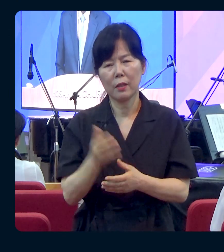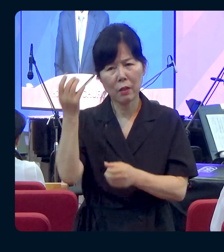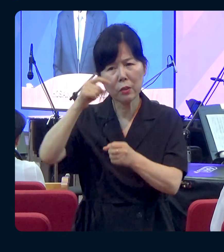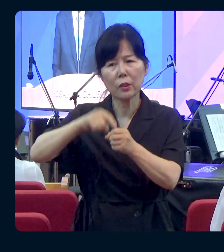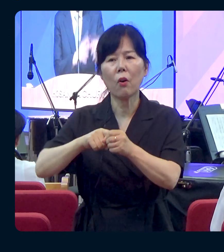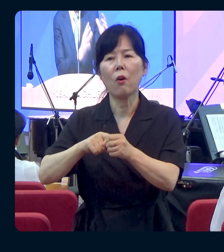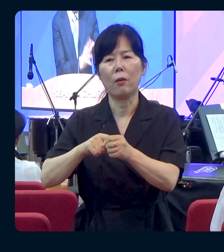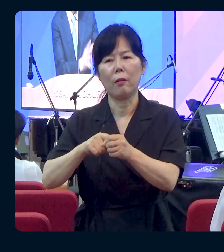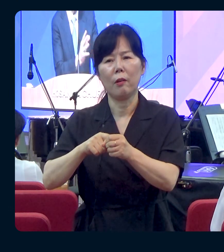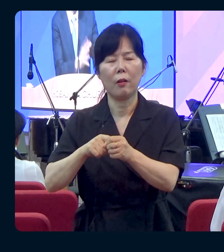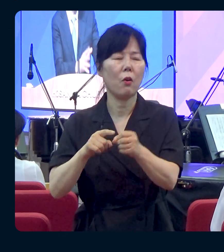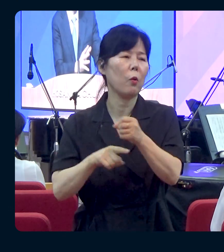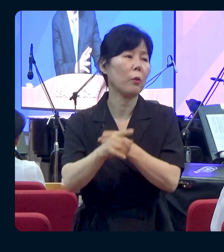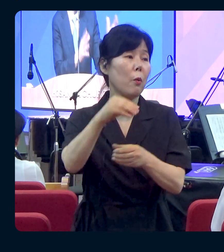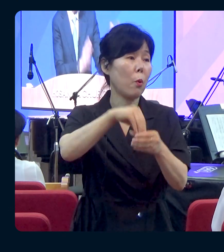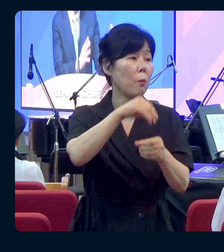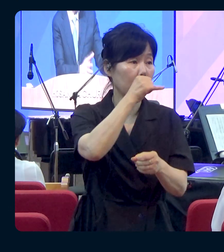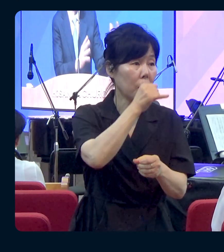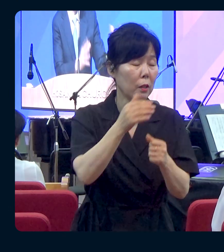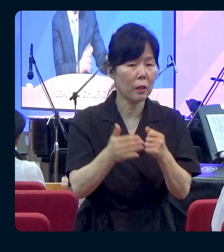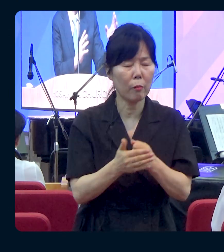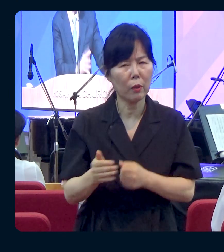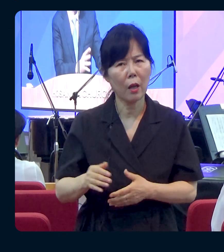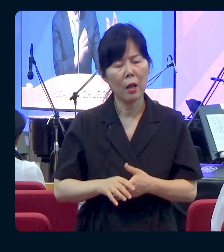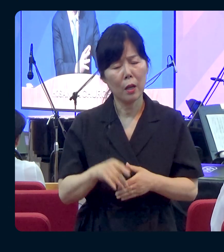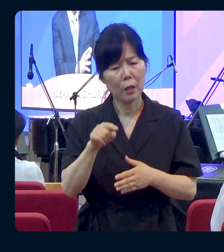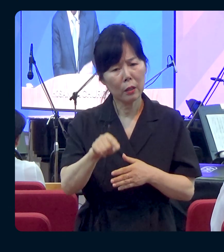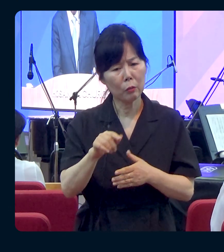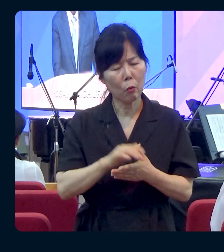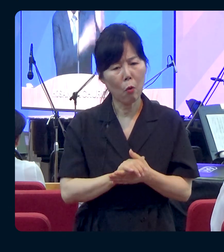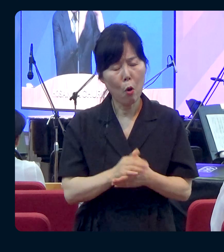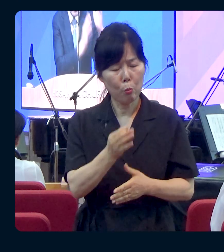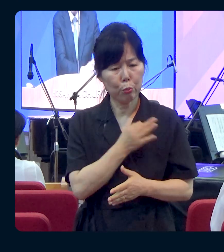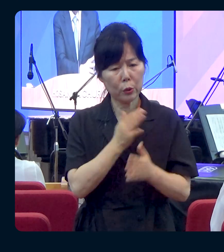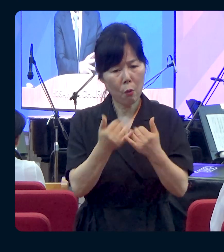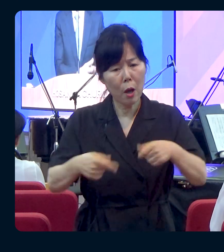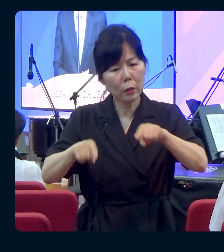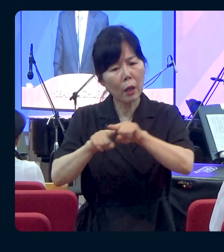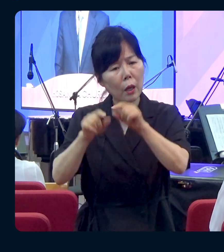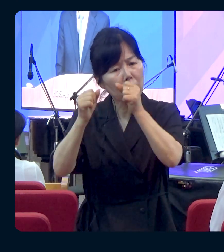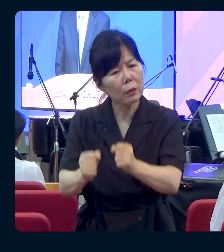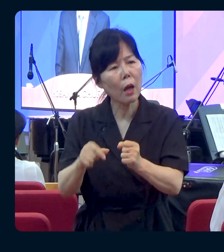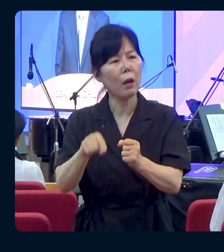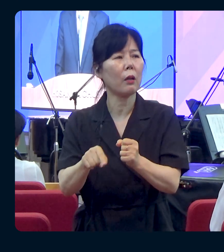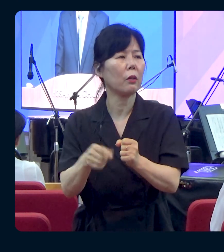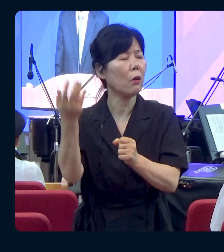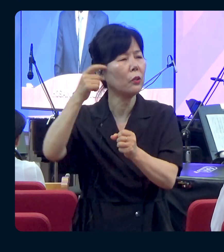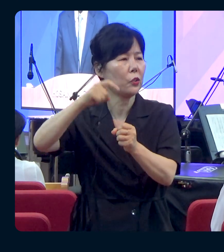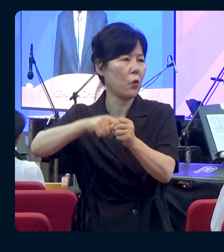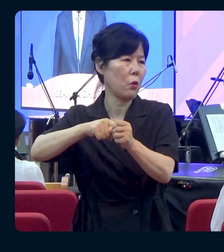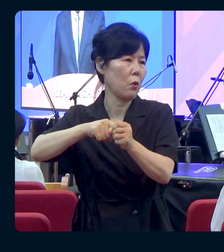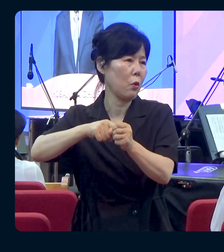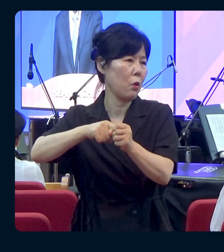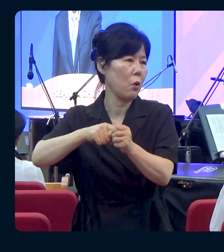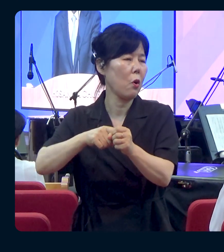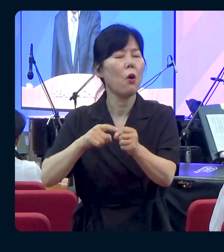의미가 있어요. 그렇다면 이 말씀에도 분명히 굉장한 영적인 뜻과 의미가 있을 텐데 그게 뭐냐, 그 말이죠.